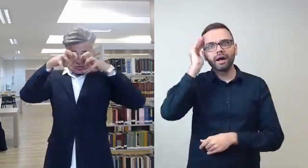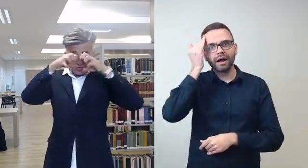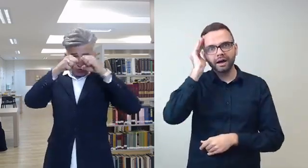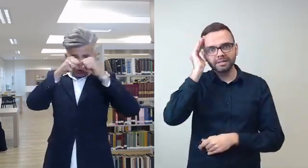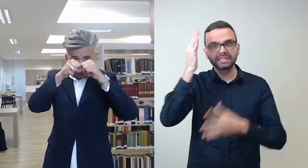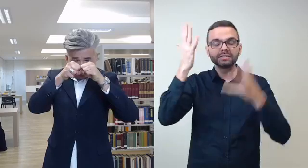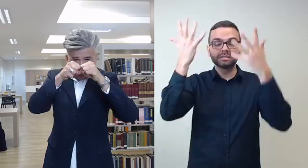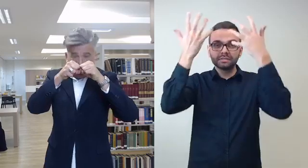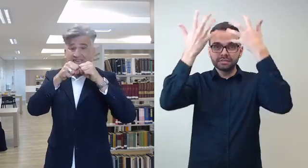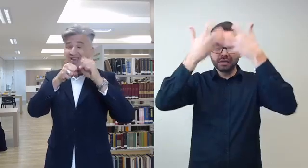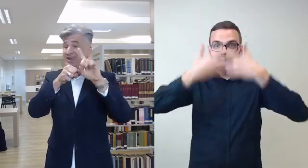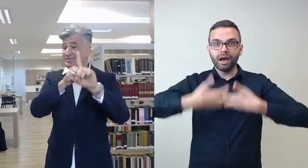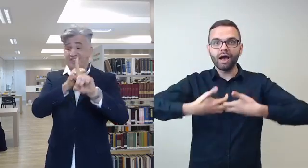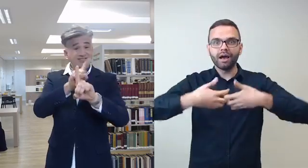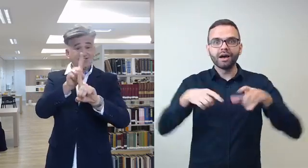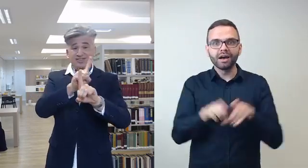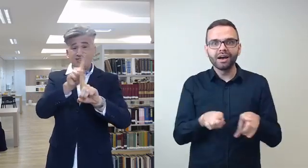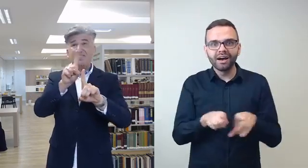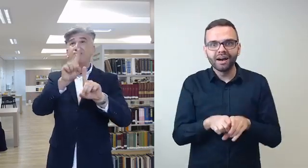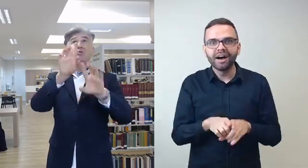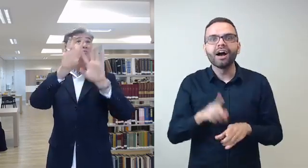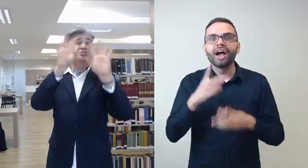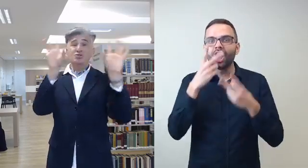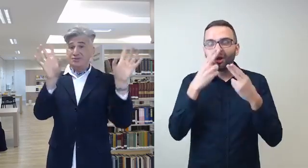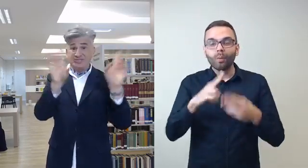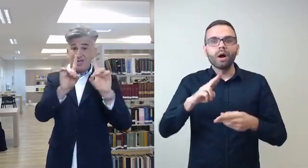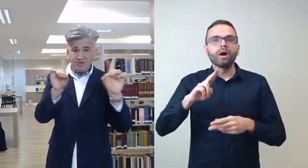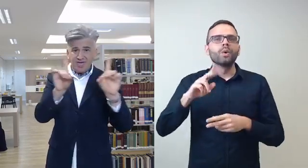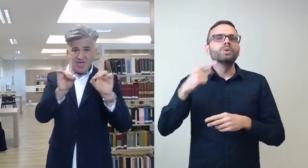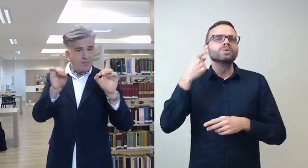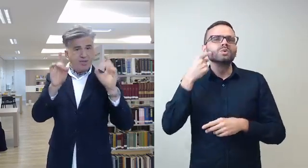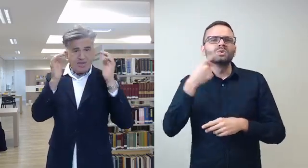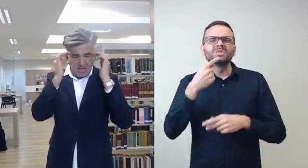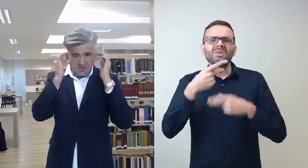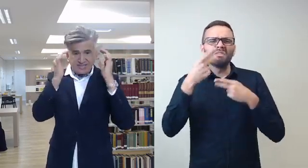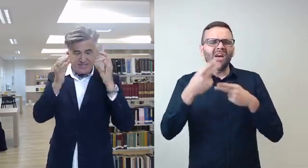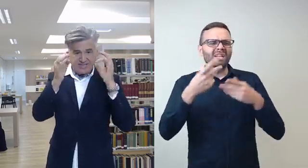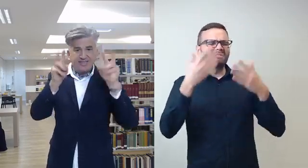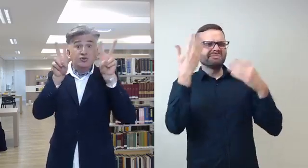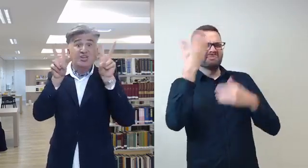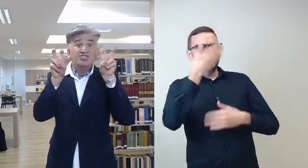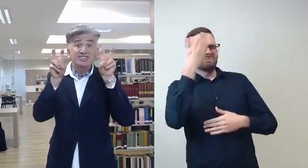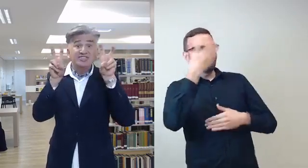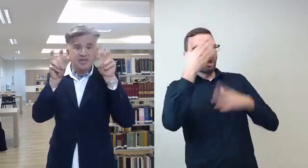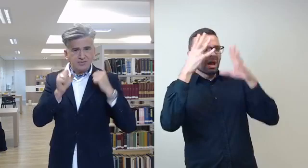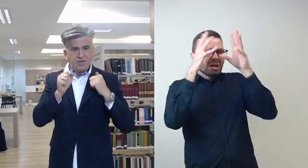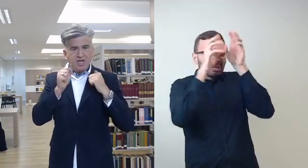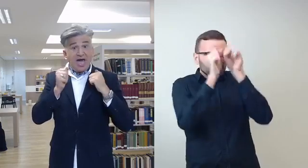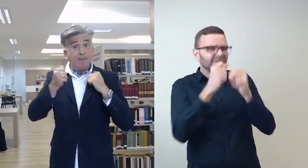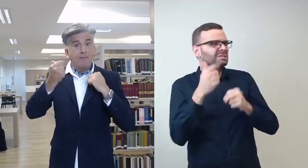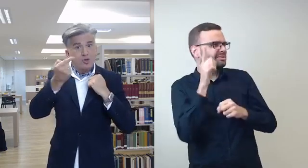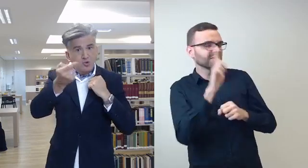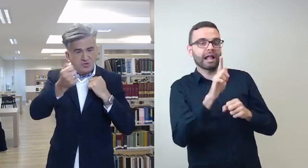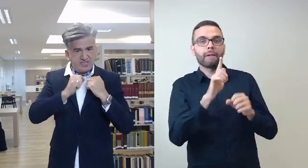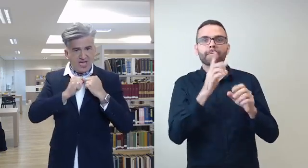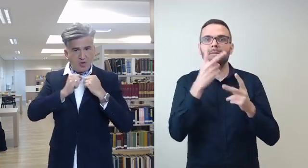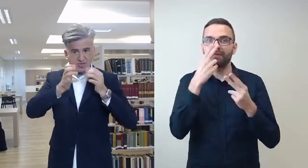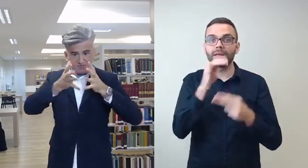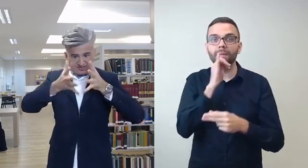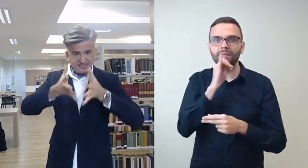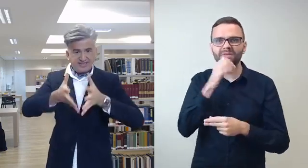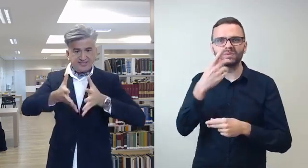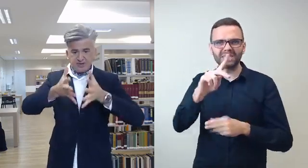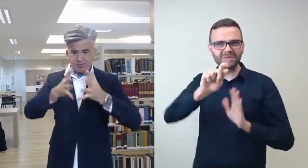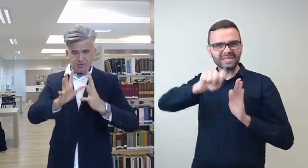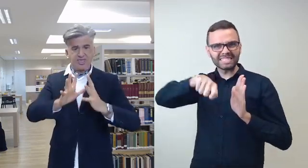estão escuros, ele não está dizendo, às vezes, problema de luz. Não, é porque ele não está entendendo a dicção, a pronúncia, o que